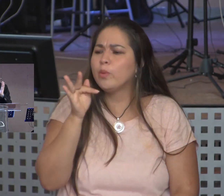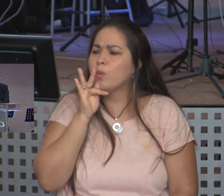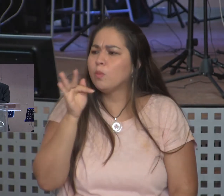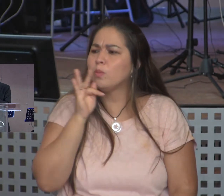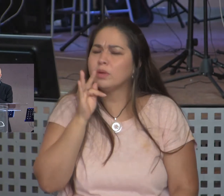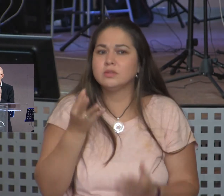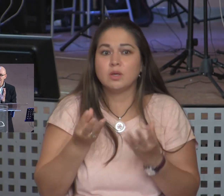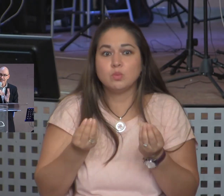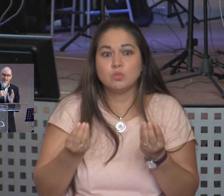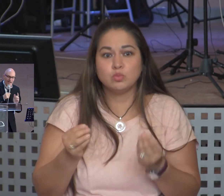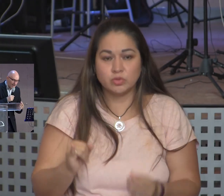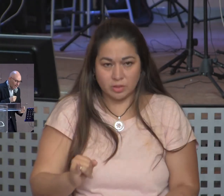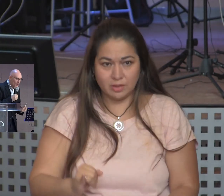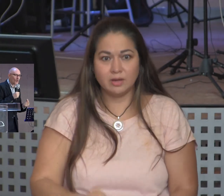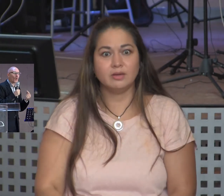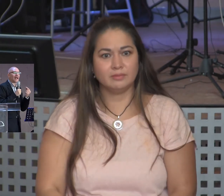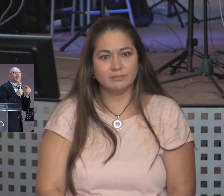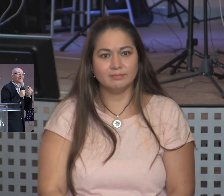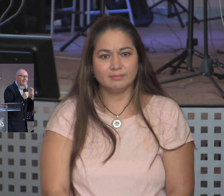Paréntesis.